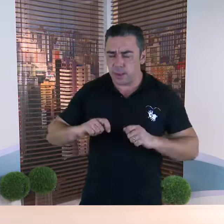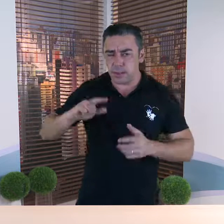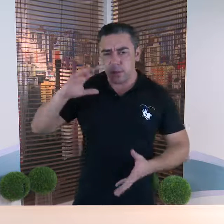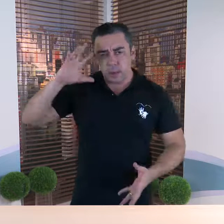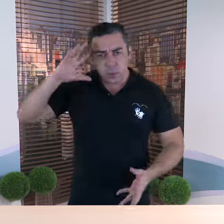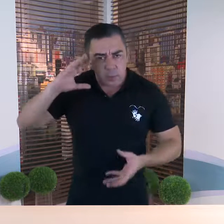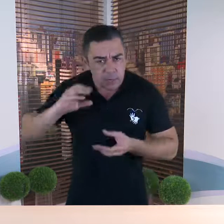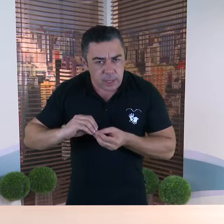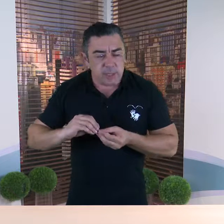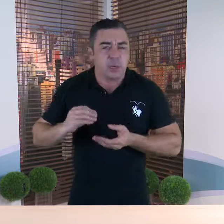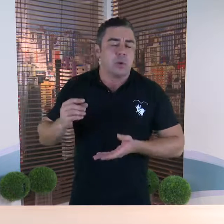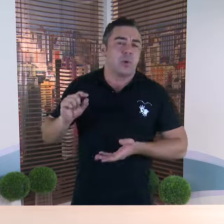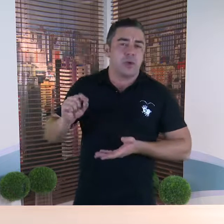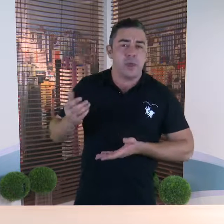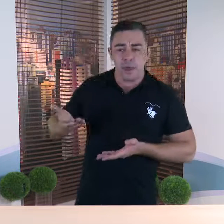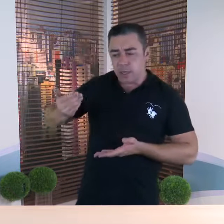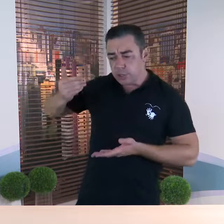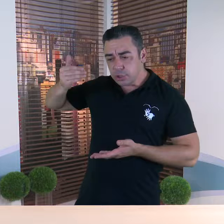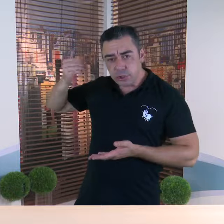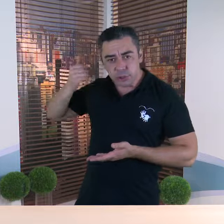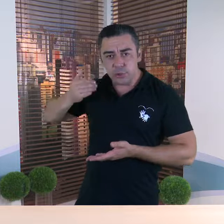evidente que a compreensão que o Antigo